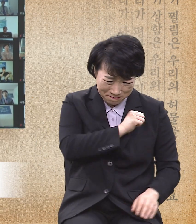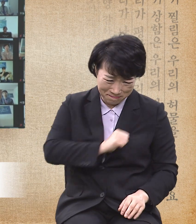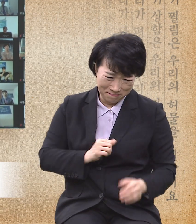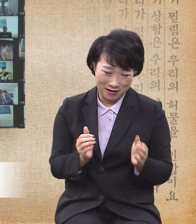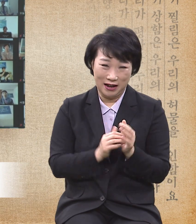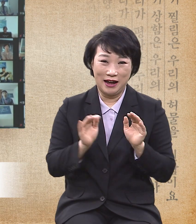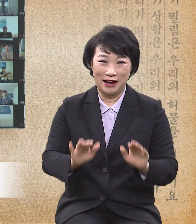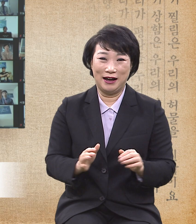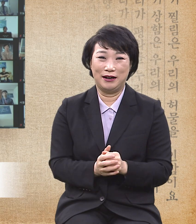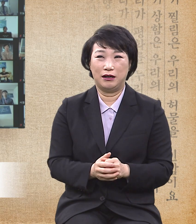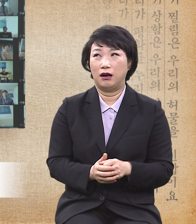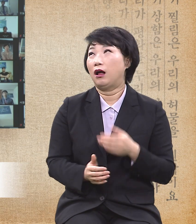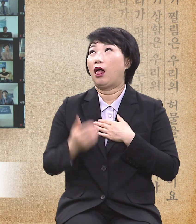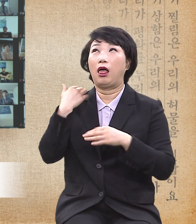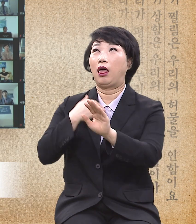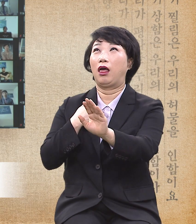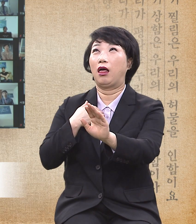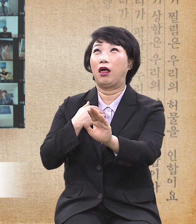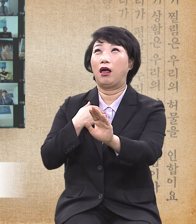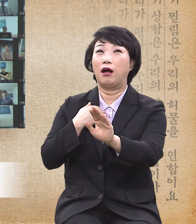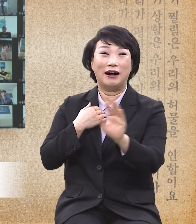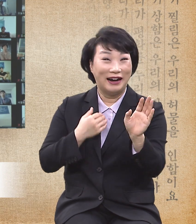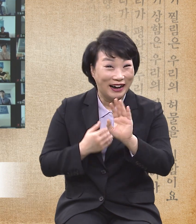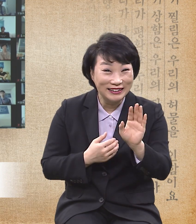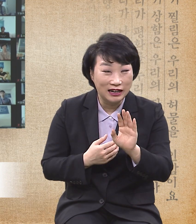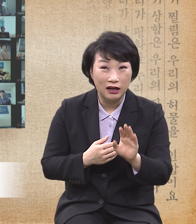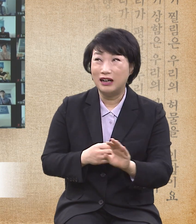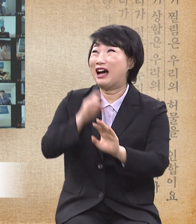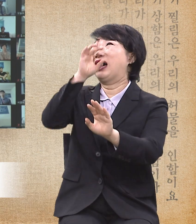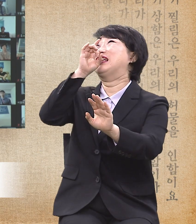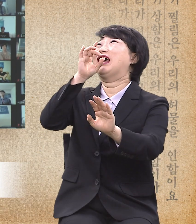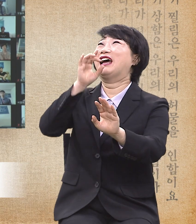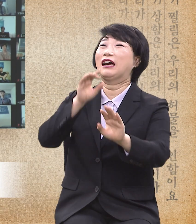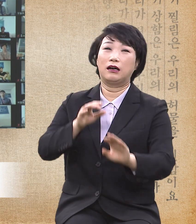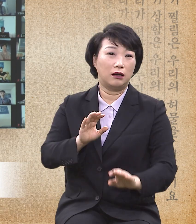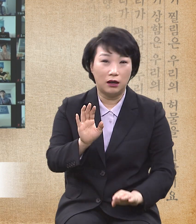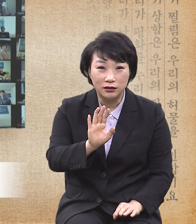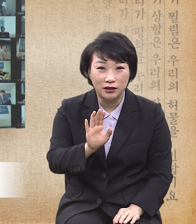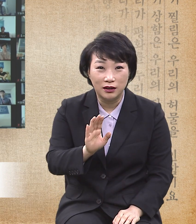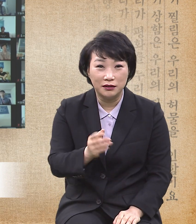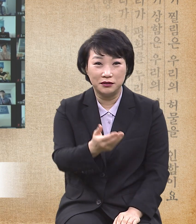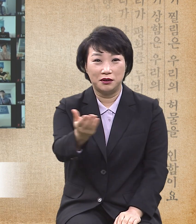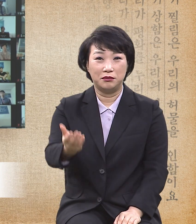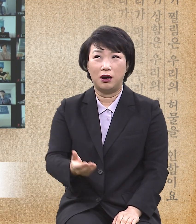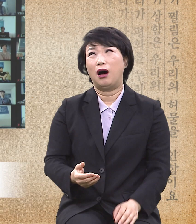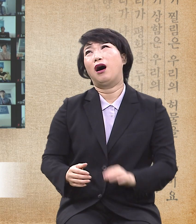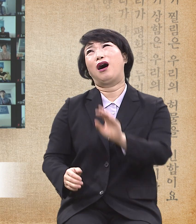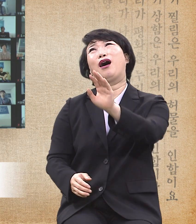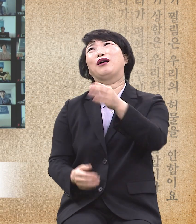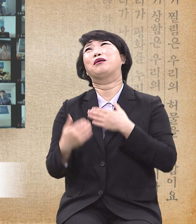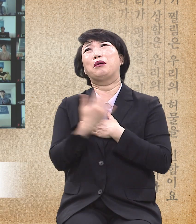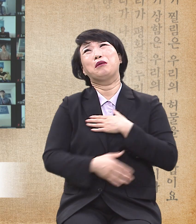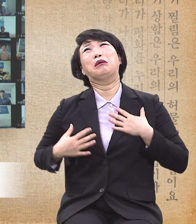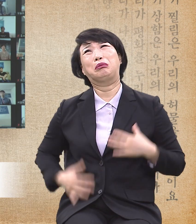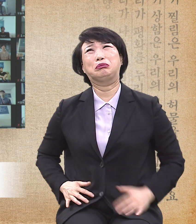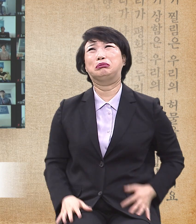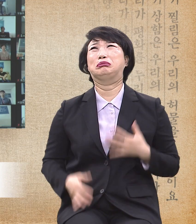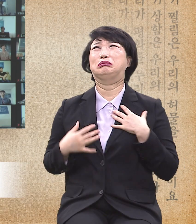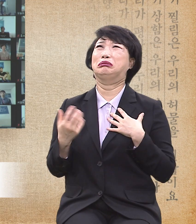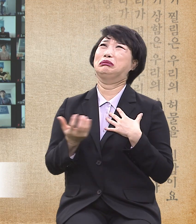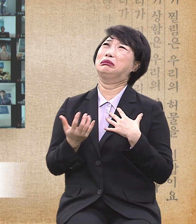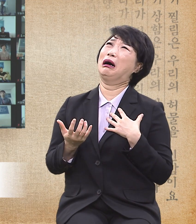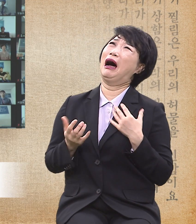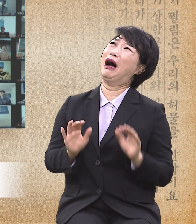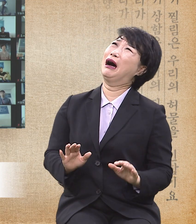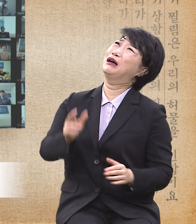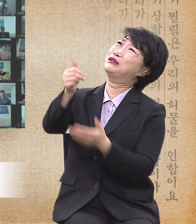난 못하겠는데요. 안 되겠는데요. 몸이 말을 안 하는데.